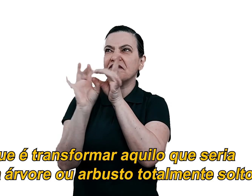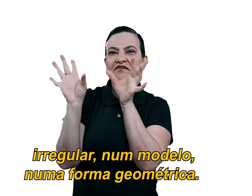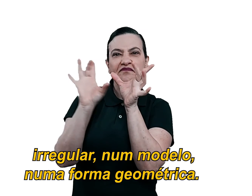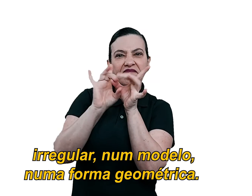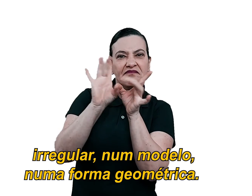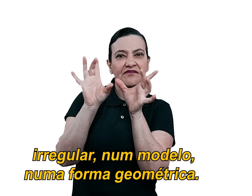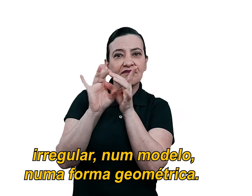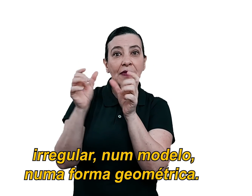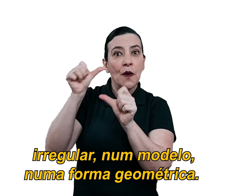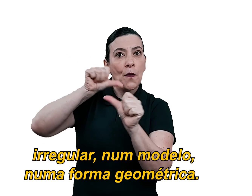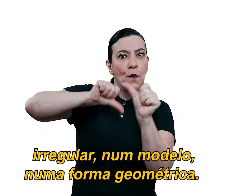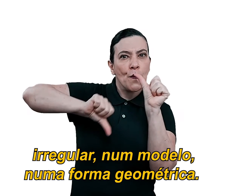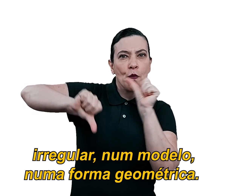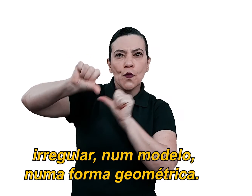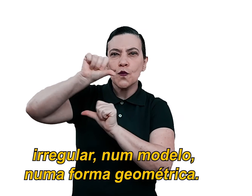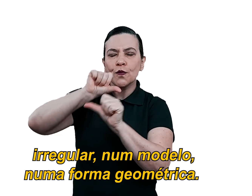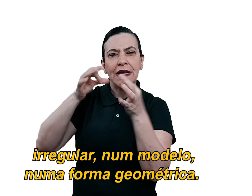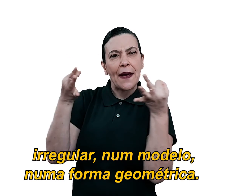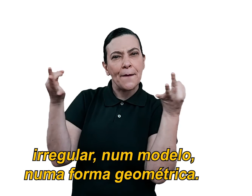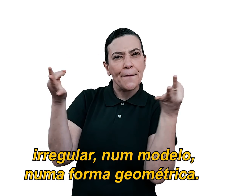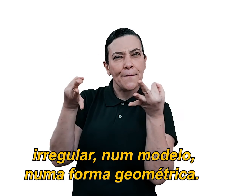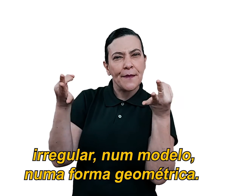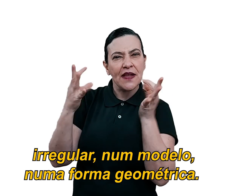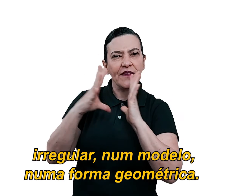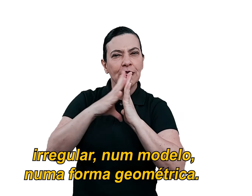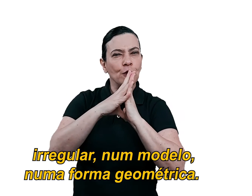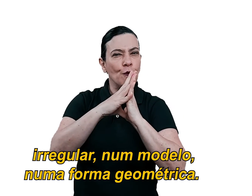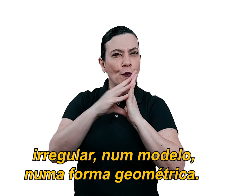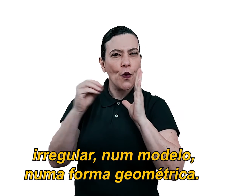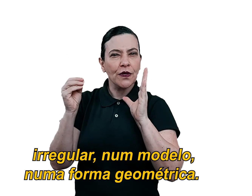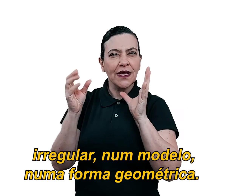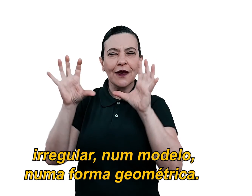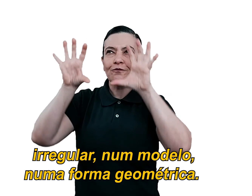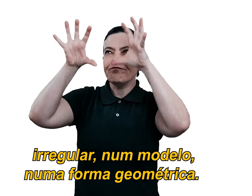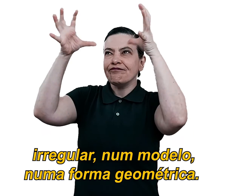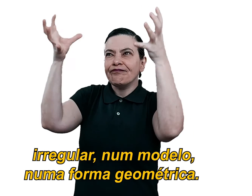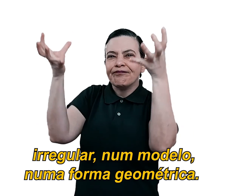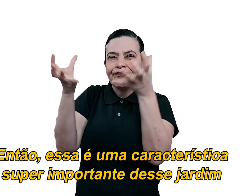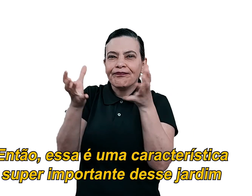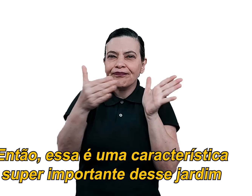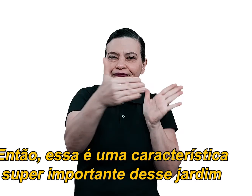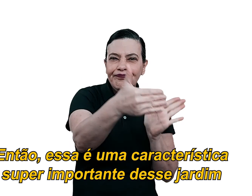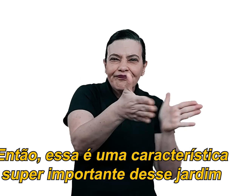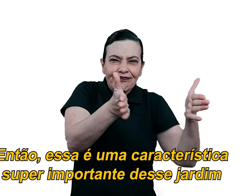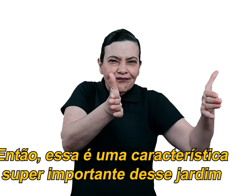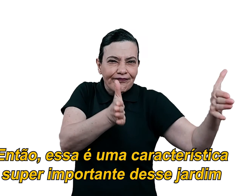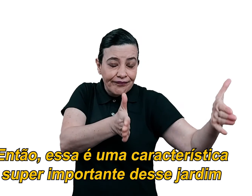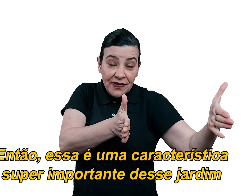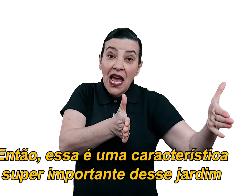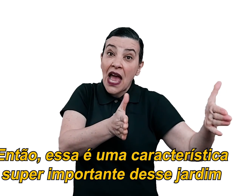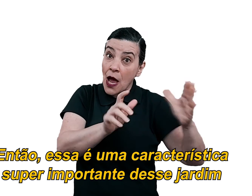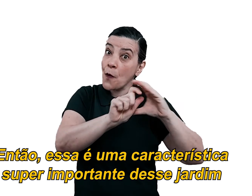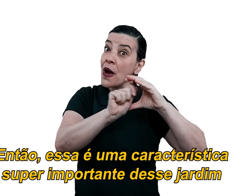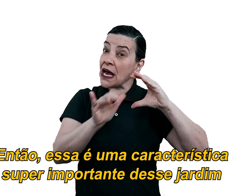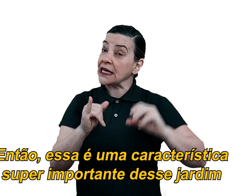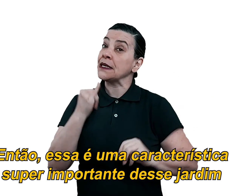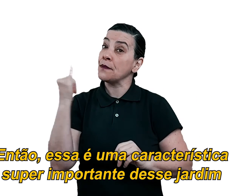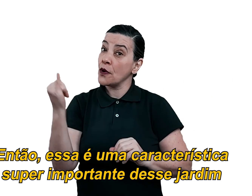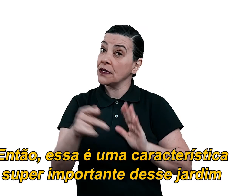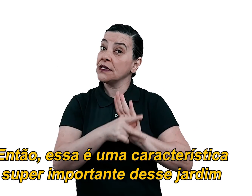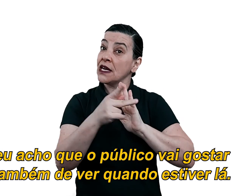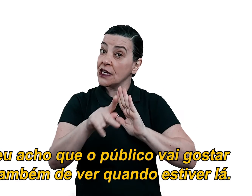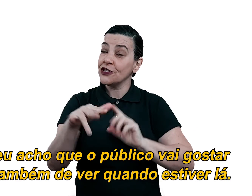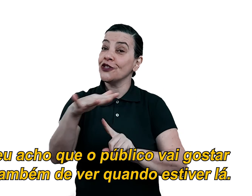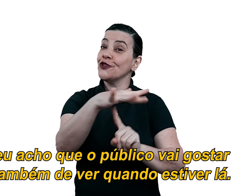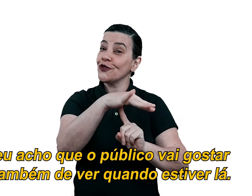solto, não é, irregular, num modelo, numa forma geométrica, né? Então, essa é uma característica super importante desse